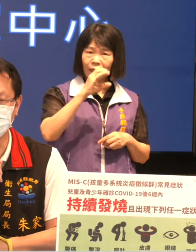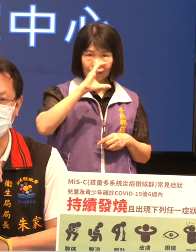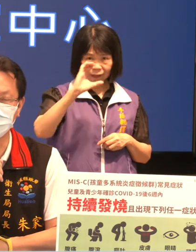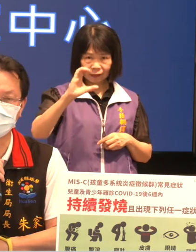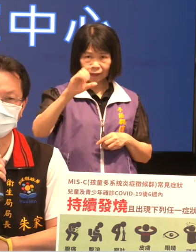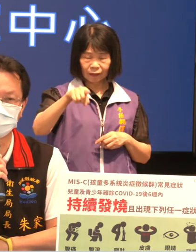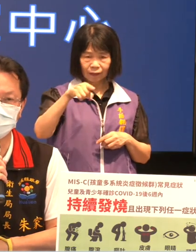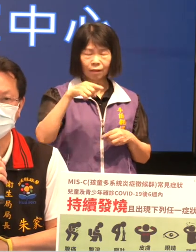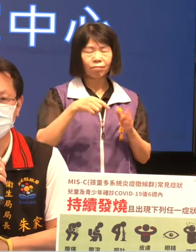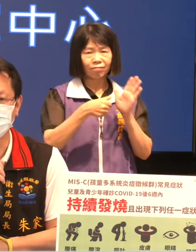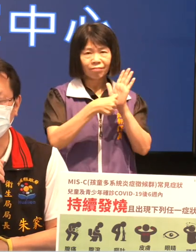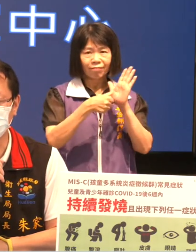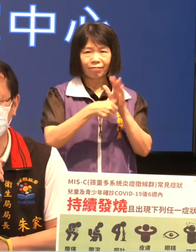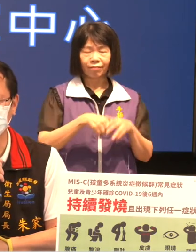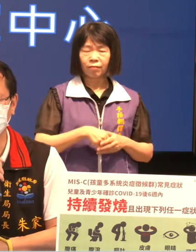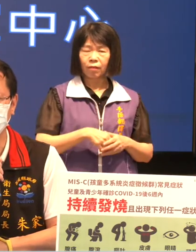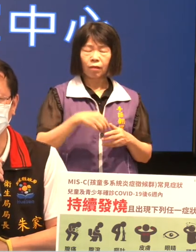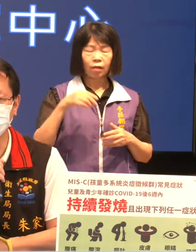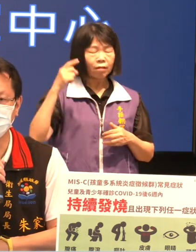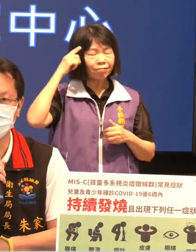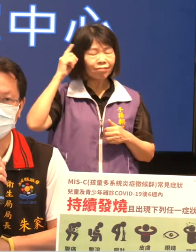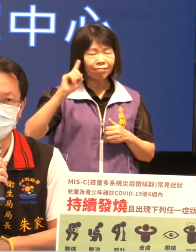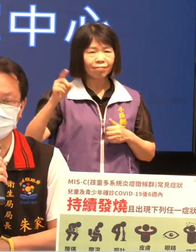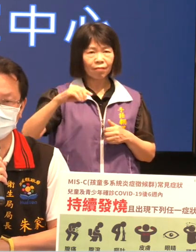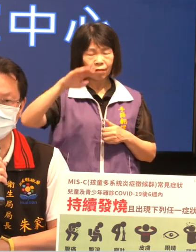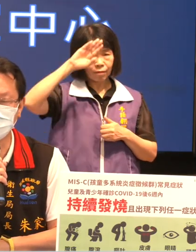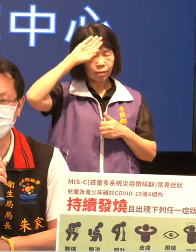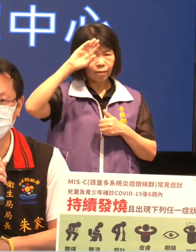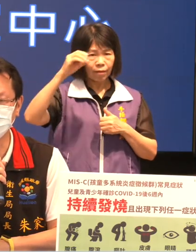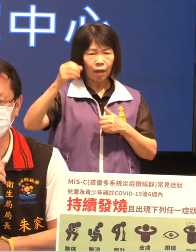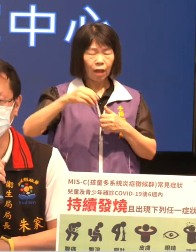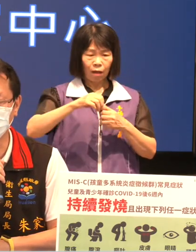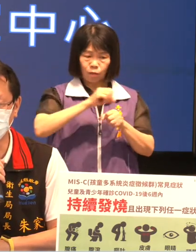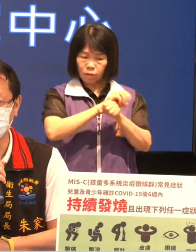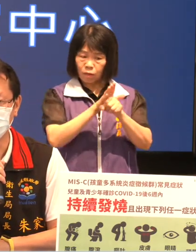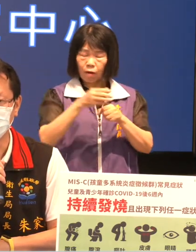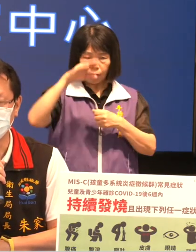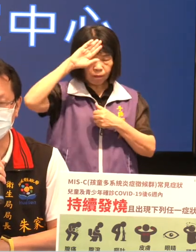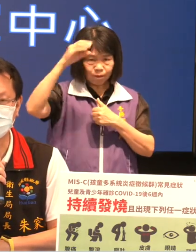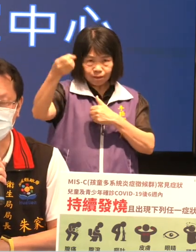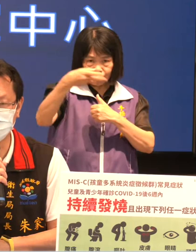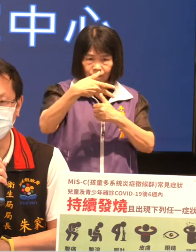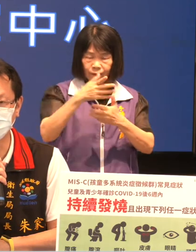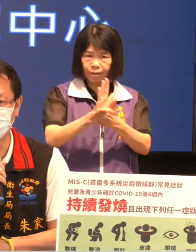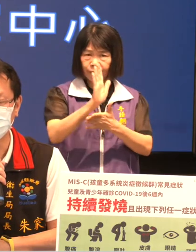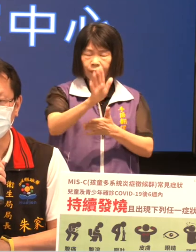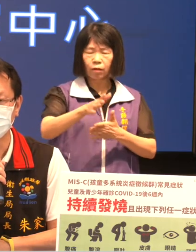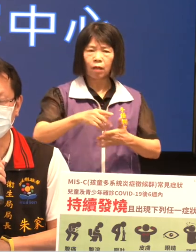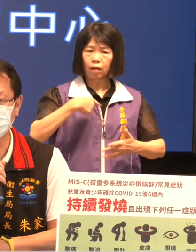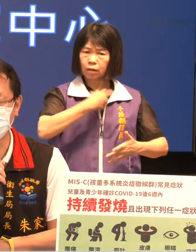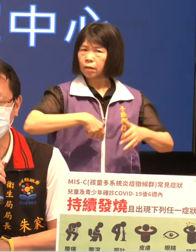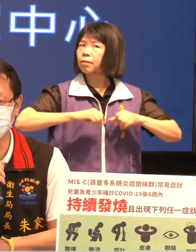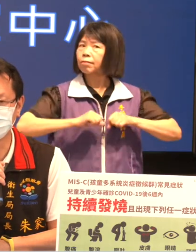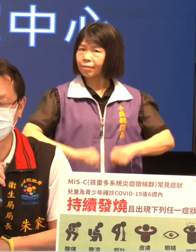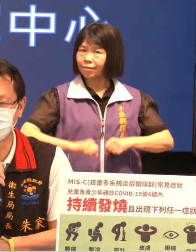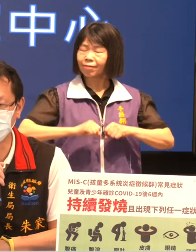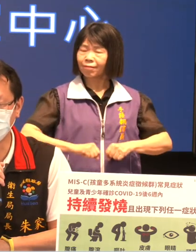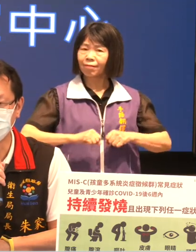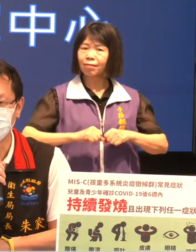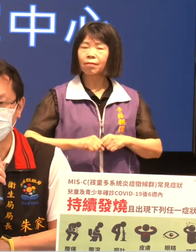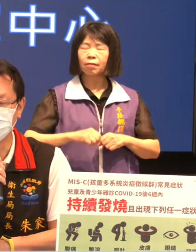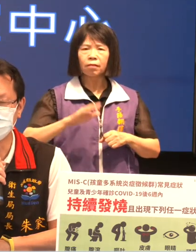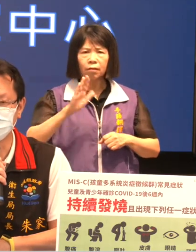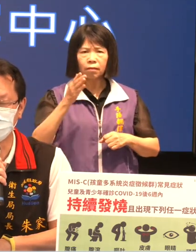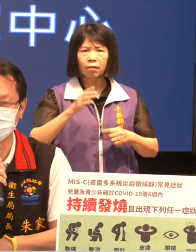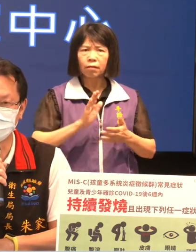那基本上呢，它就是你感染了我们的新冠病毒之后已经康复了，那在康复之后